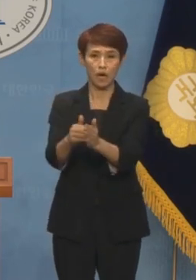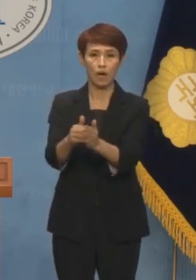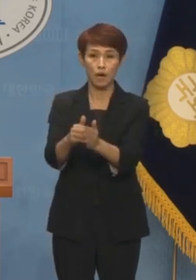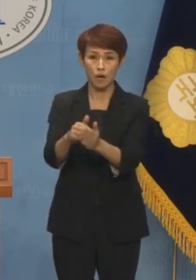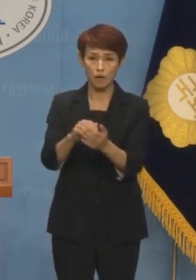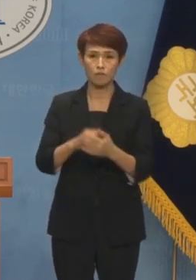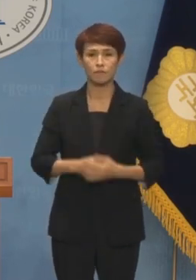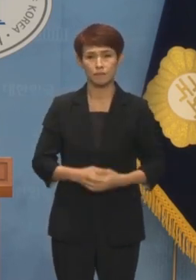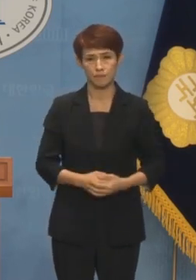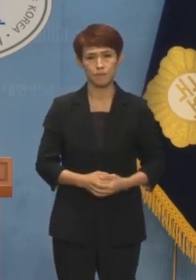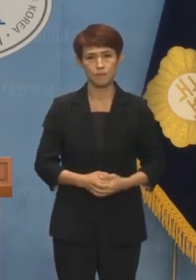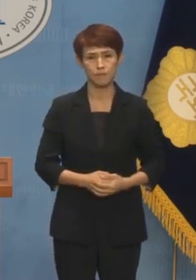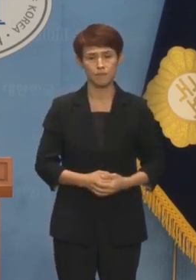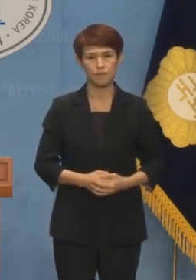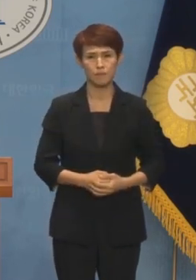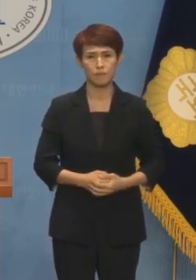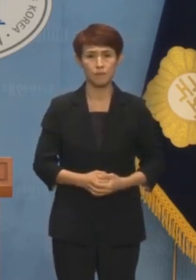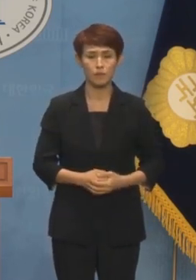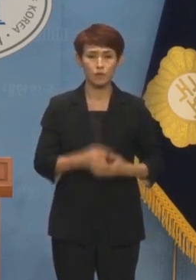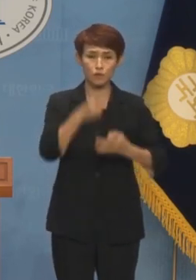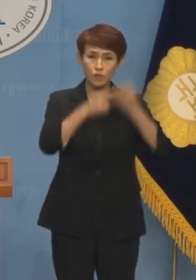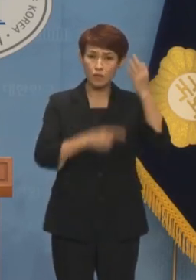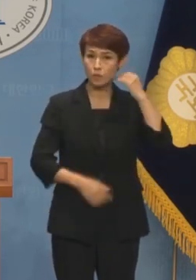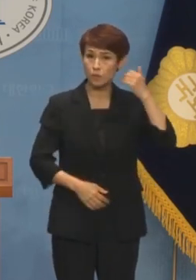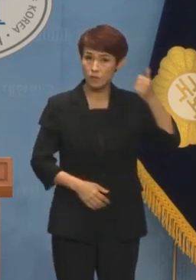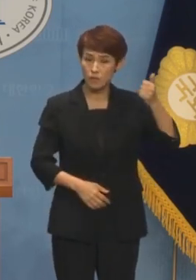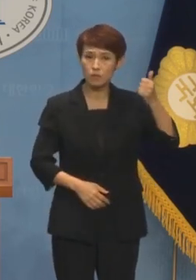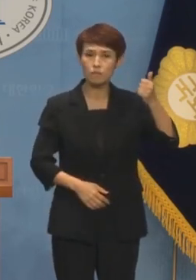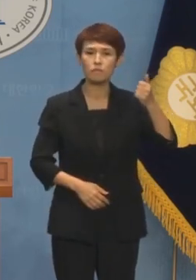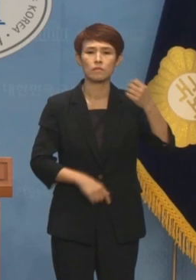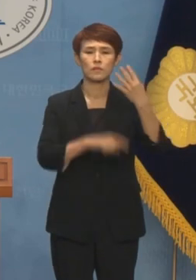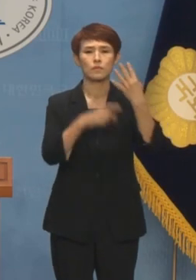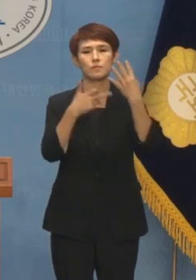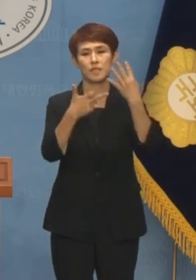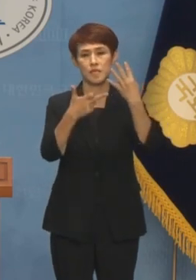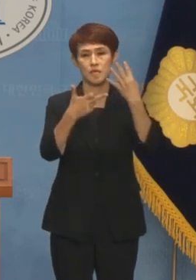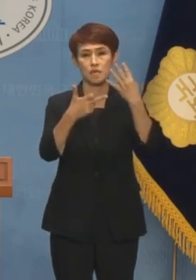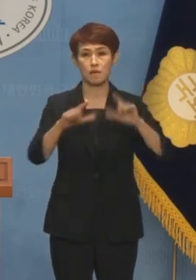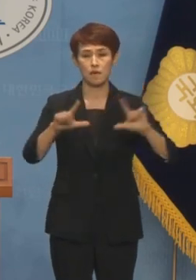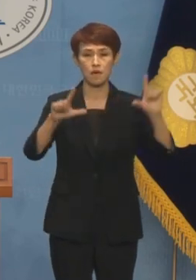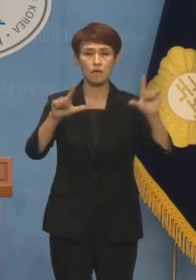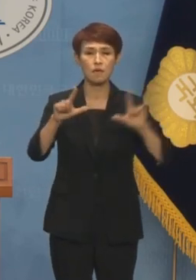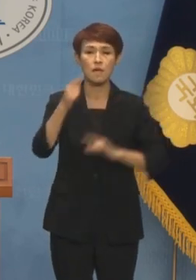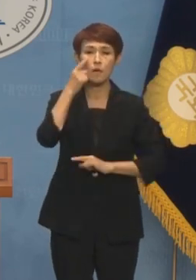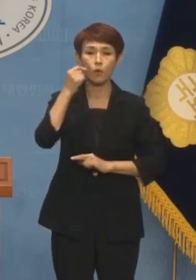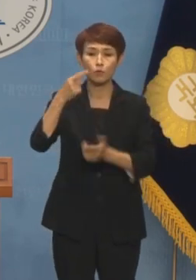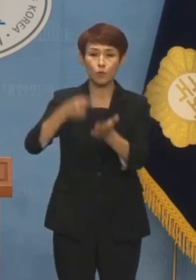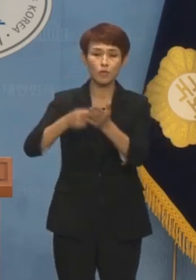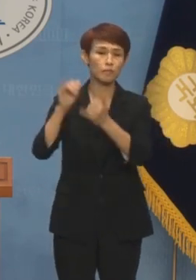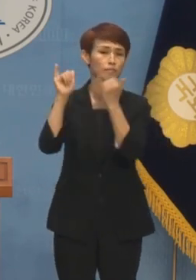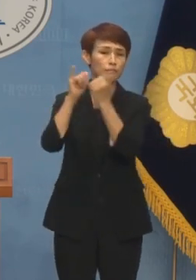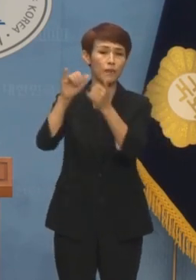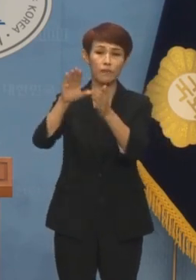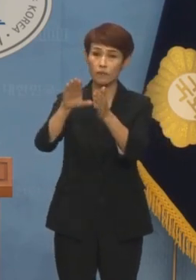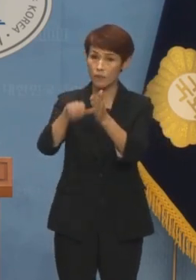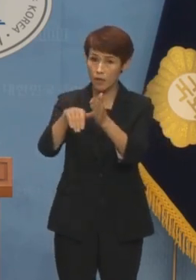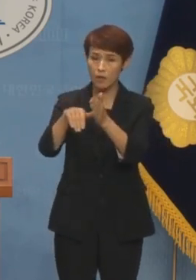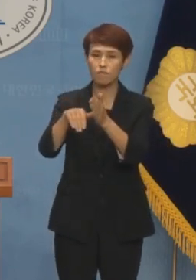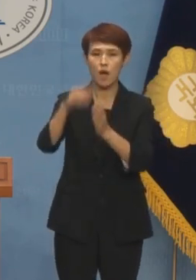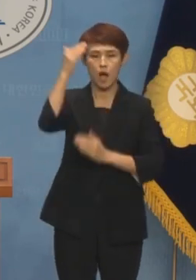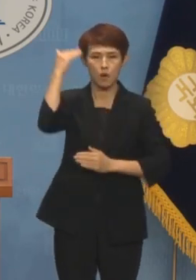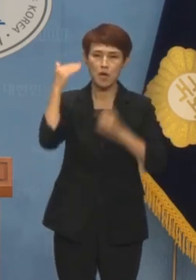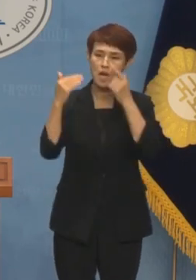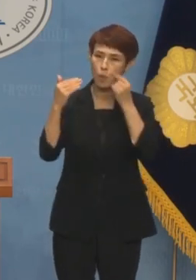이어진 일입니다. 윤석열 대통령이 17일에 기시다 일본 총리와의 전화통화에서